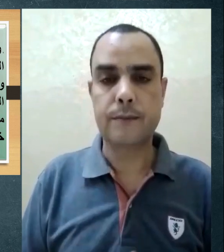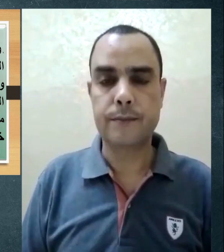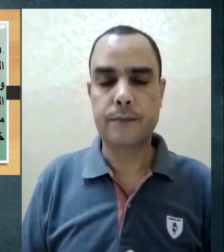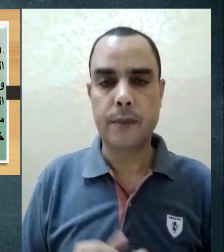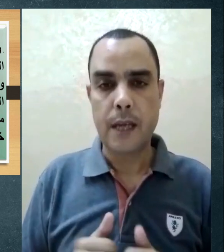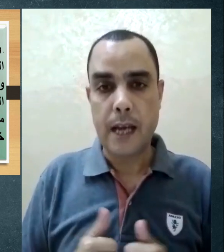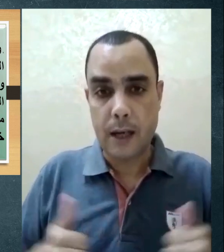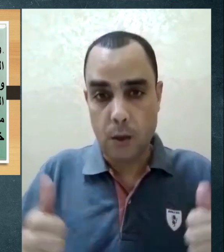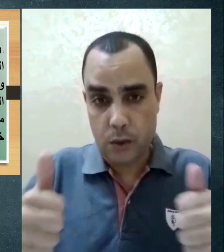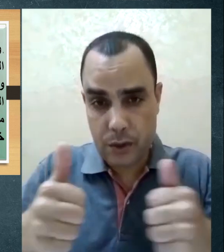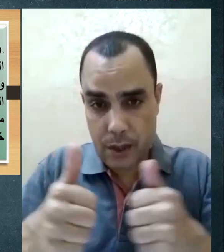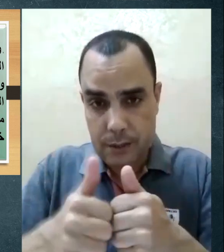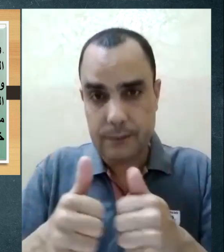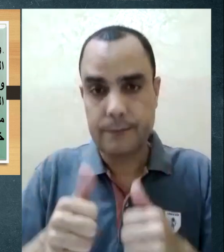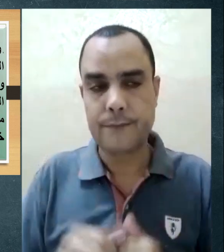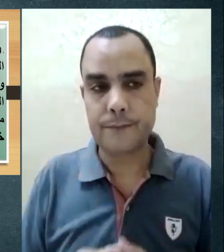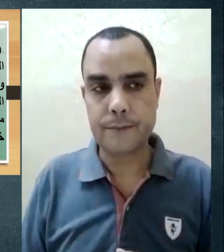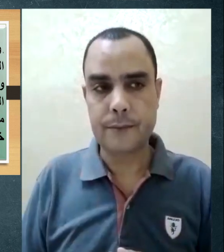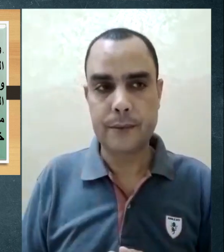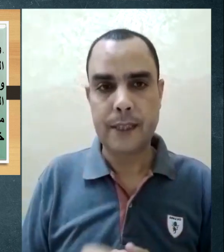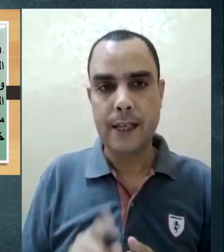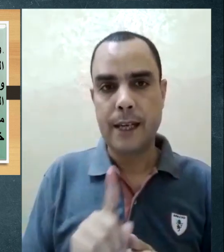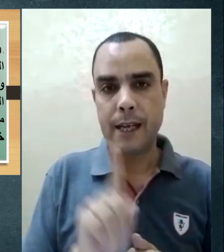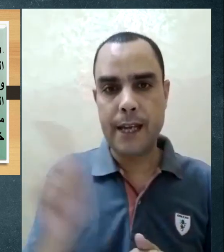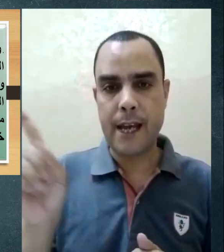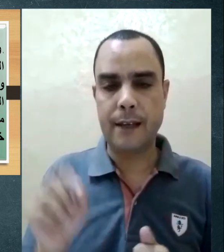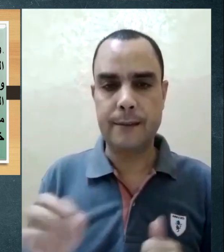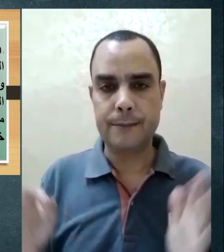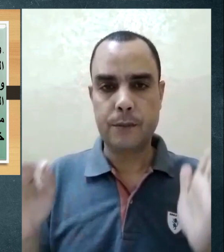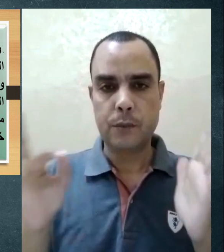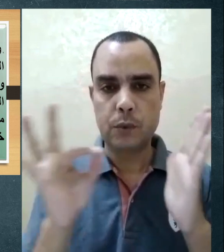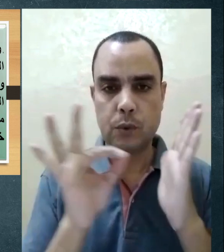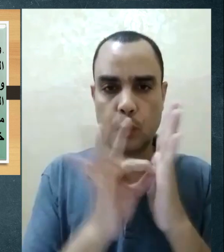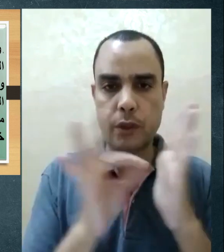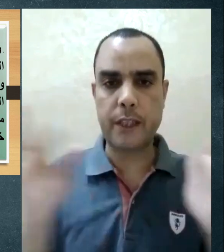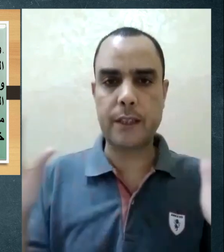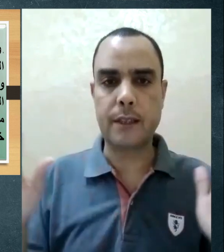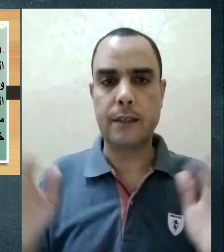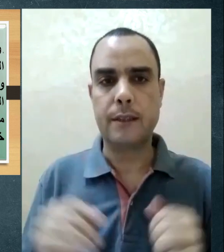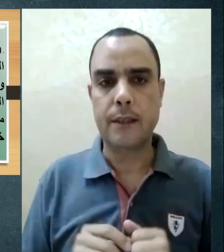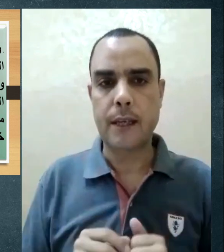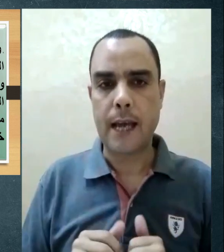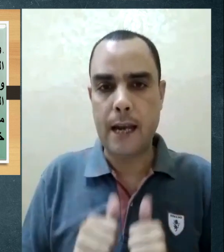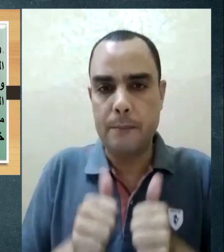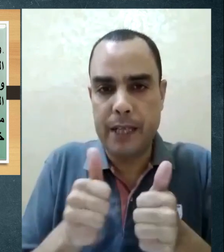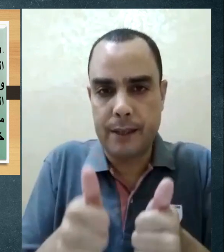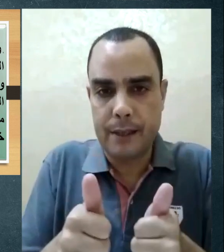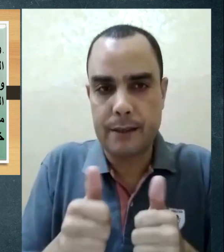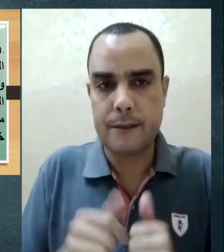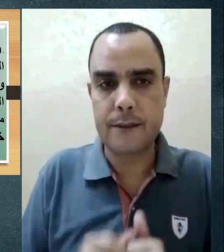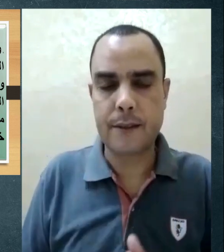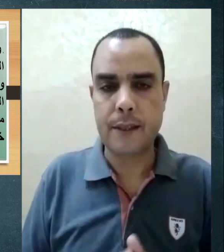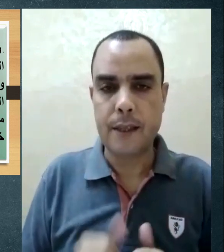تكون الأسرة هي نقطة